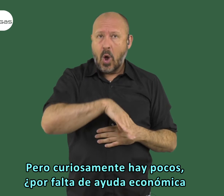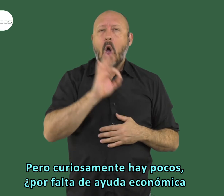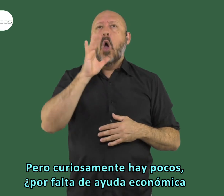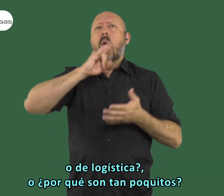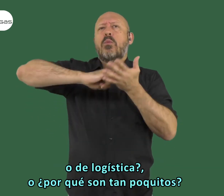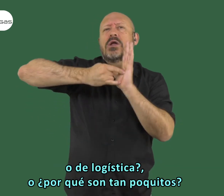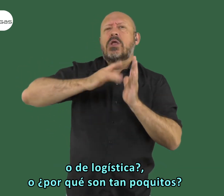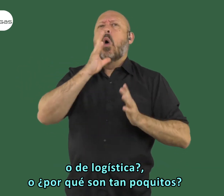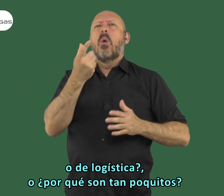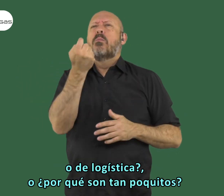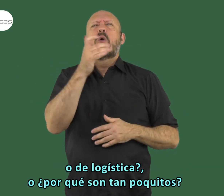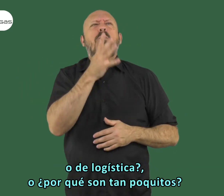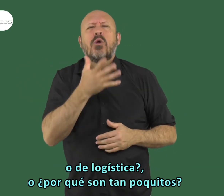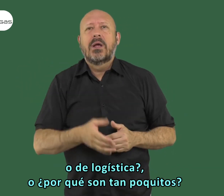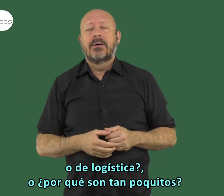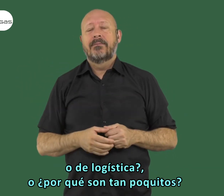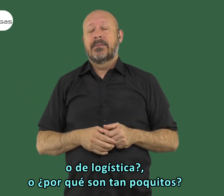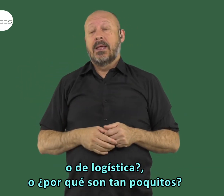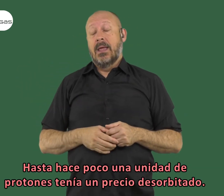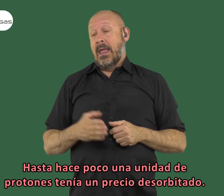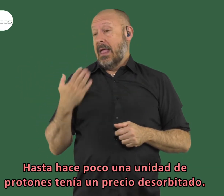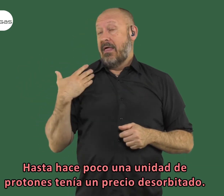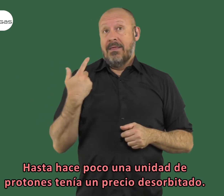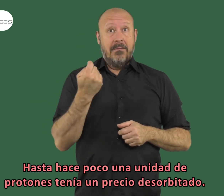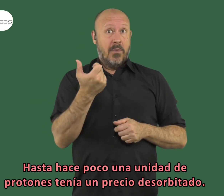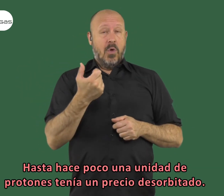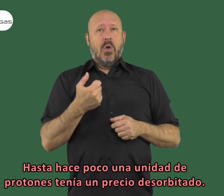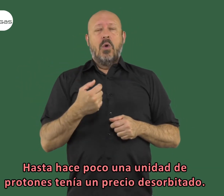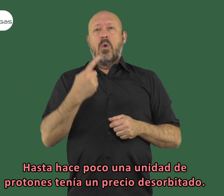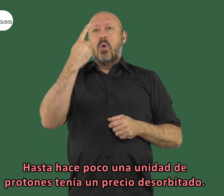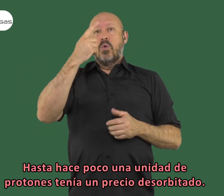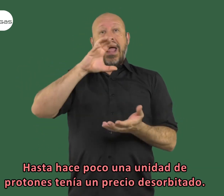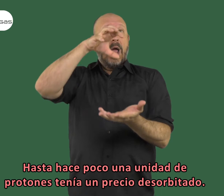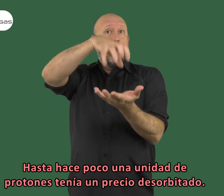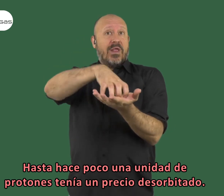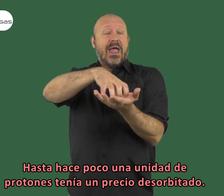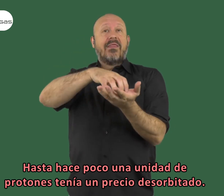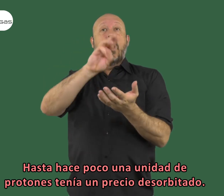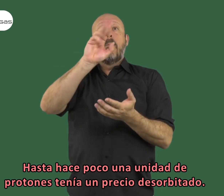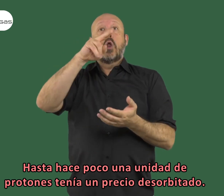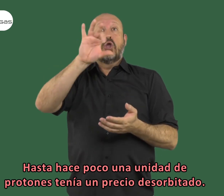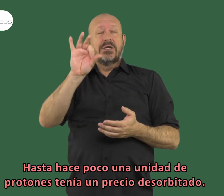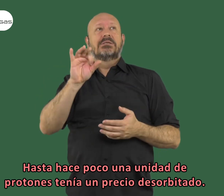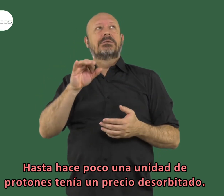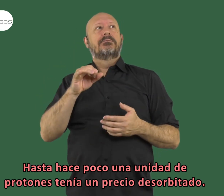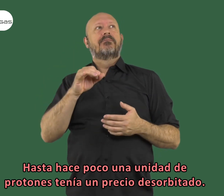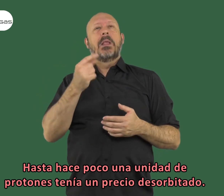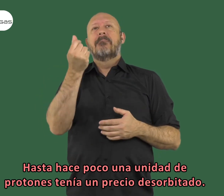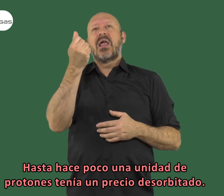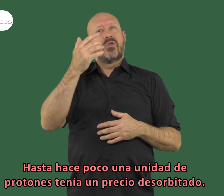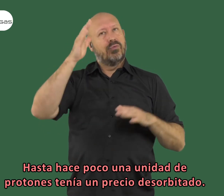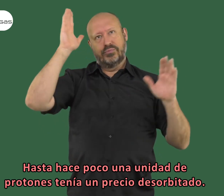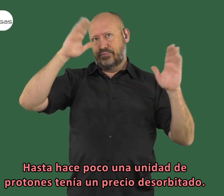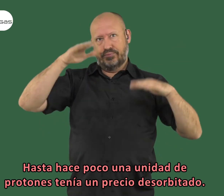ayuda económica o de logística? ¿O por qué son tan poquitos? Hasta hace poco una unidad de protones